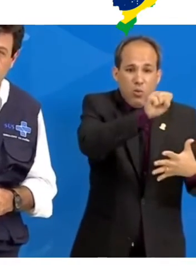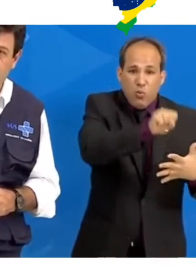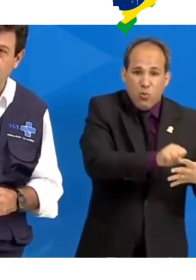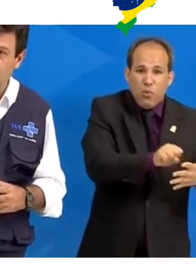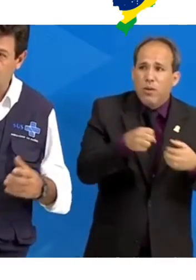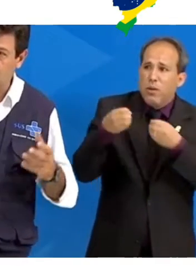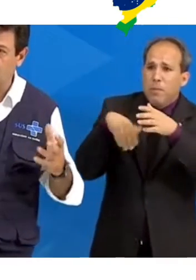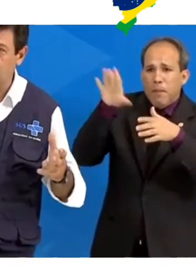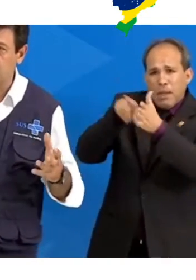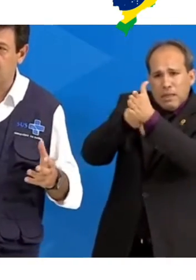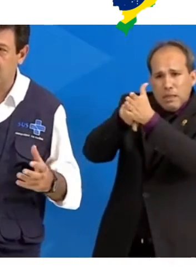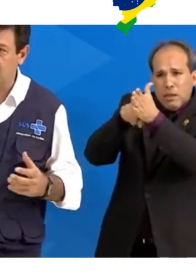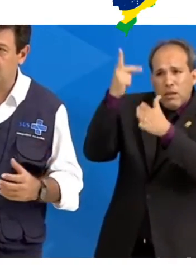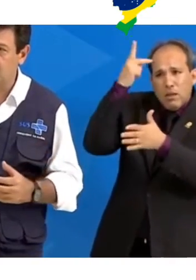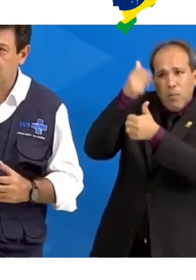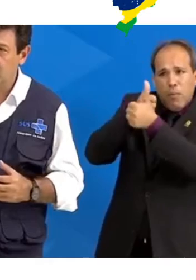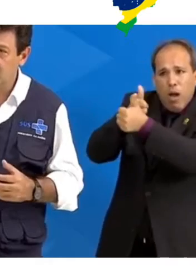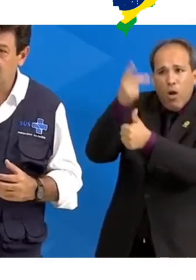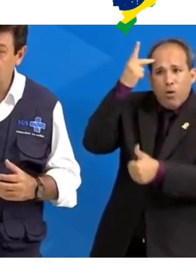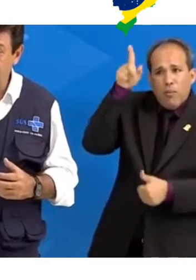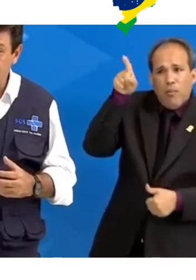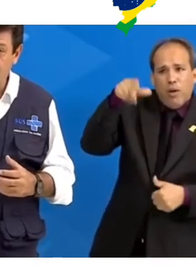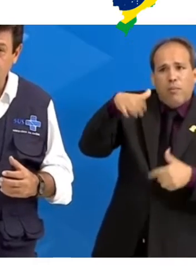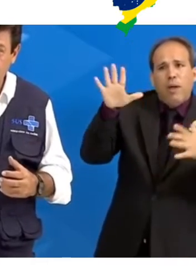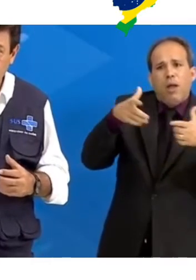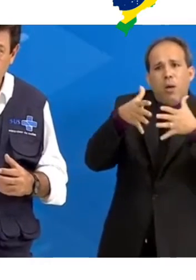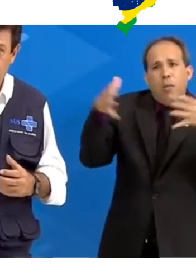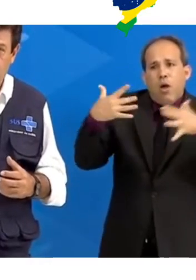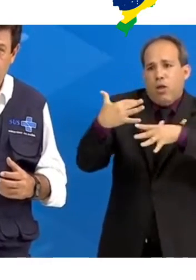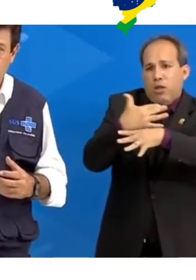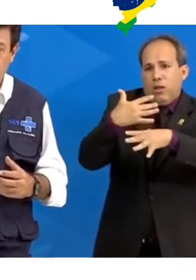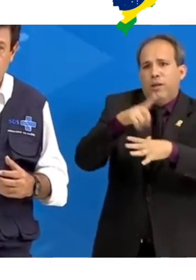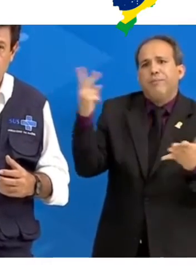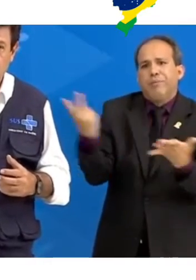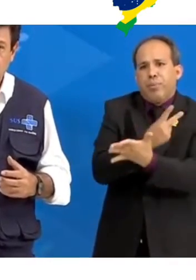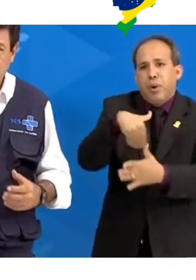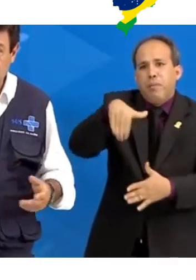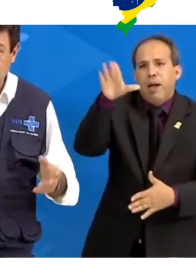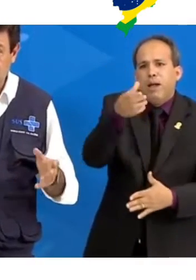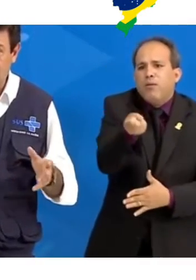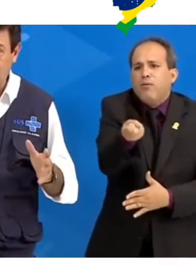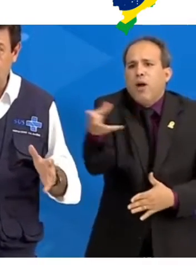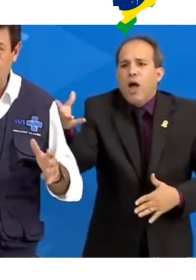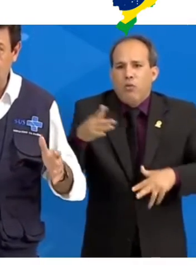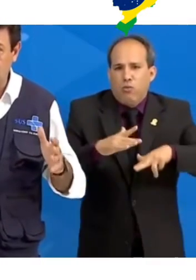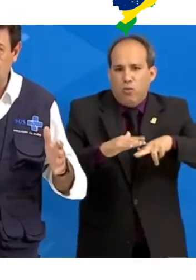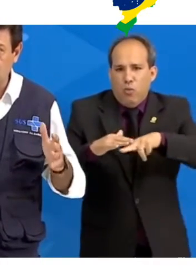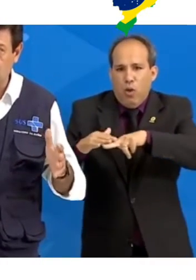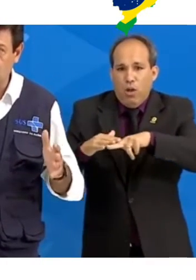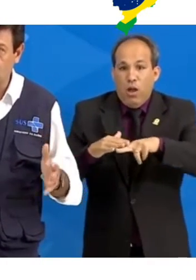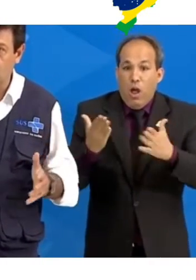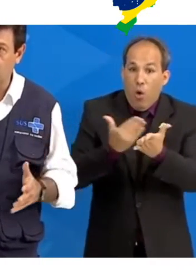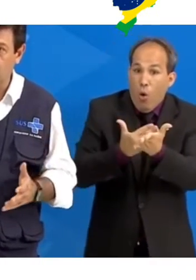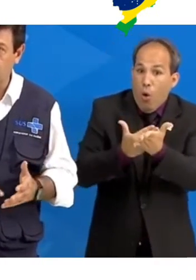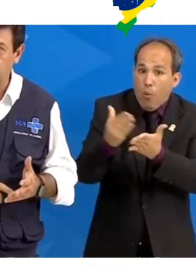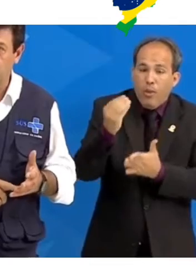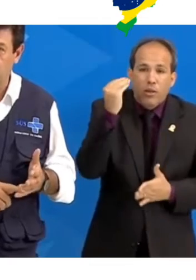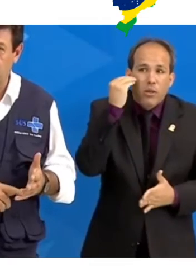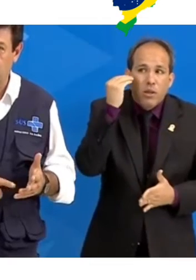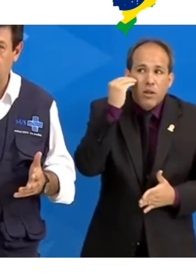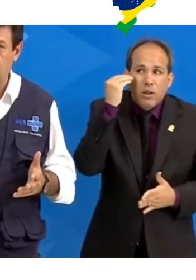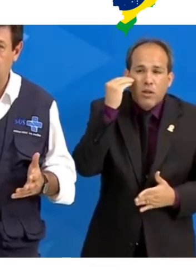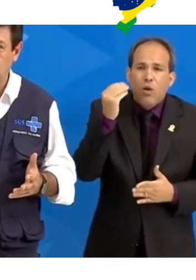São Paulo, que é a nossa maior cidade, que tem o maior número de casos, que está agora testando qual é o tempo